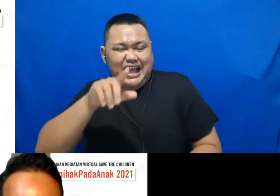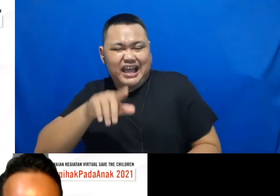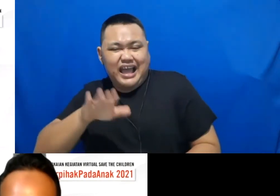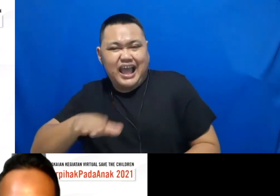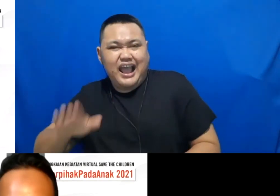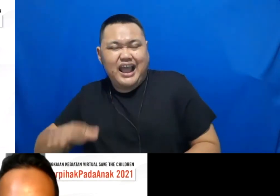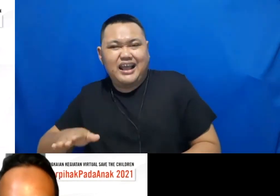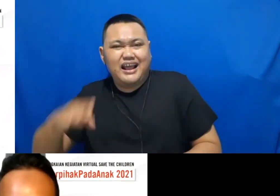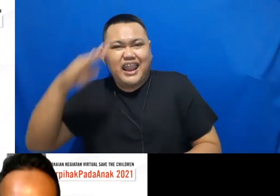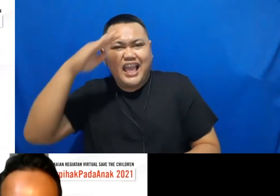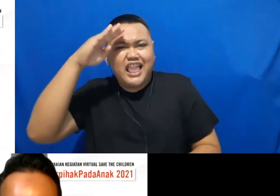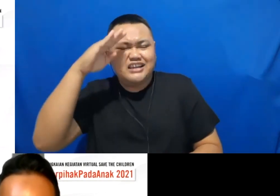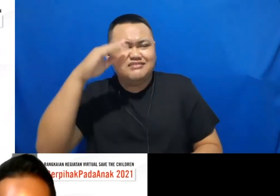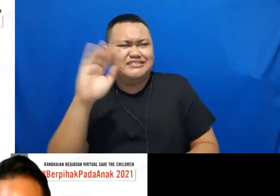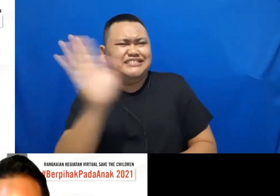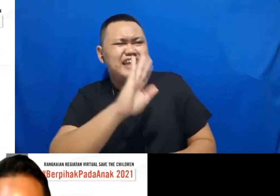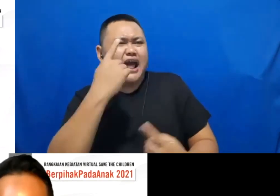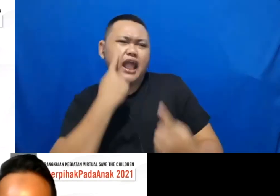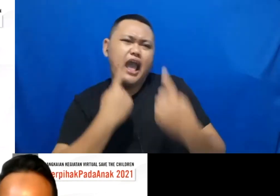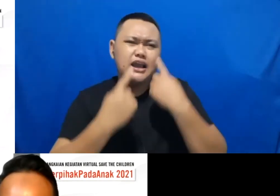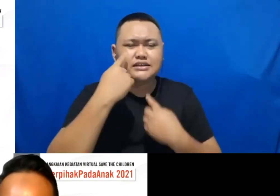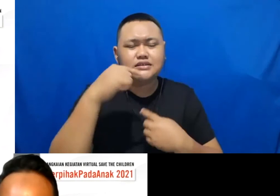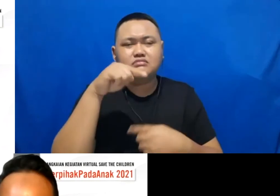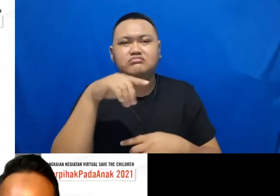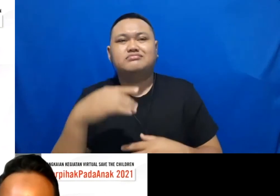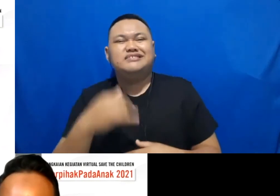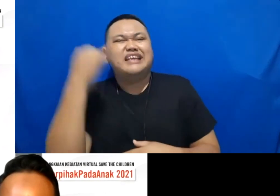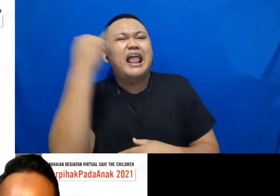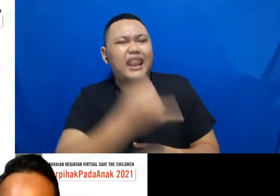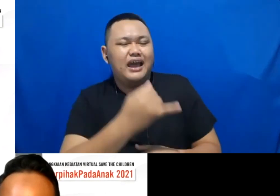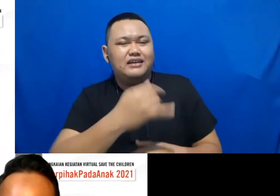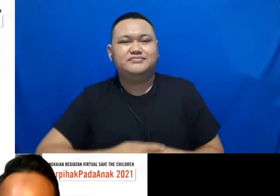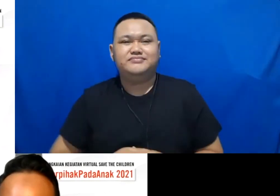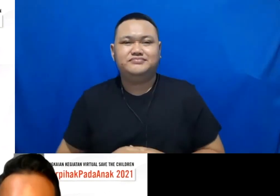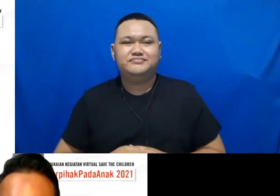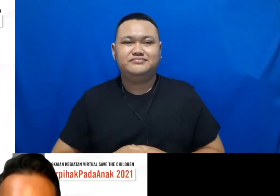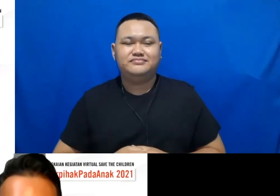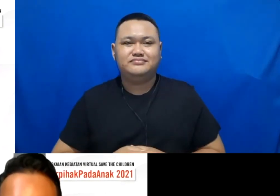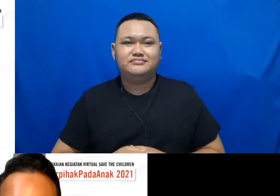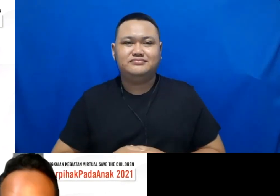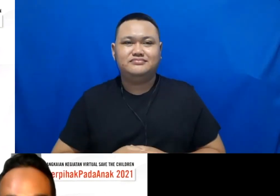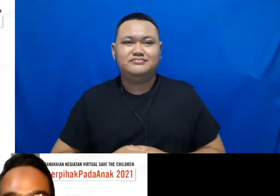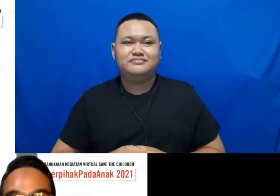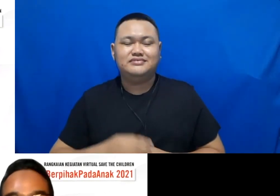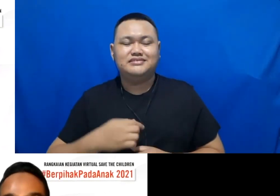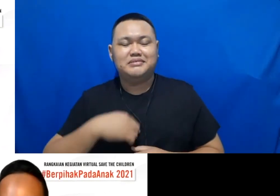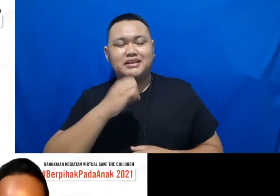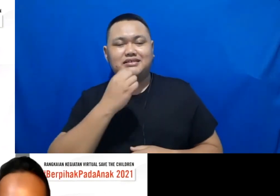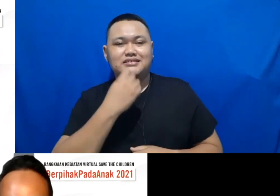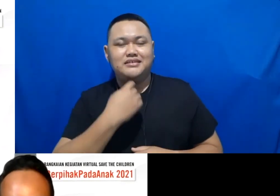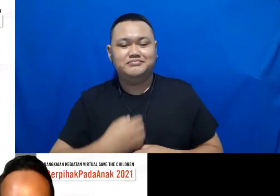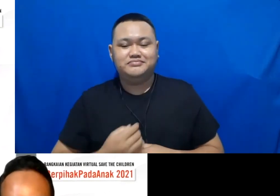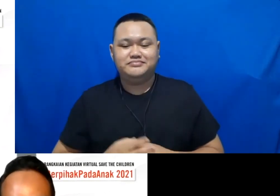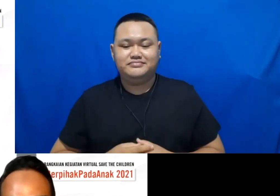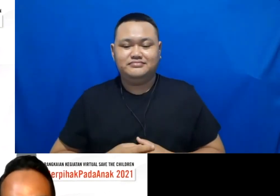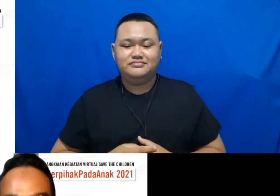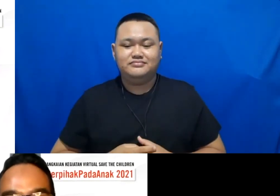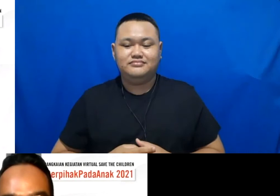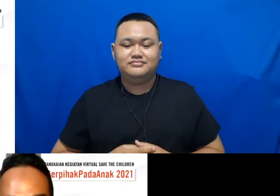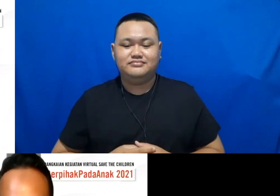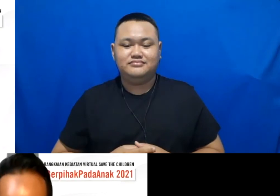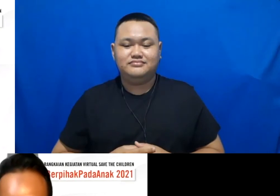pengalaman terkait pendidikan responsif gender. Secara gamblang tadi sudah disampaikan oleh Bapak Kepala Sekolah SMP